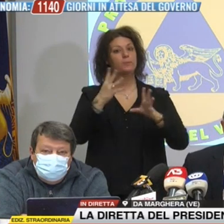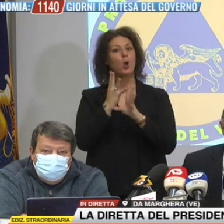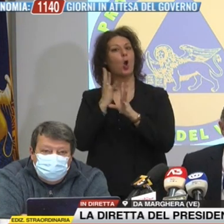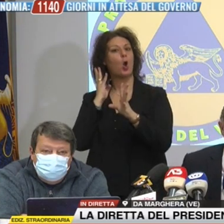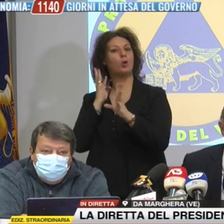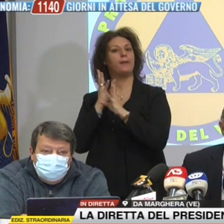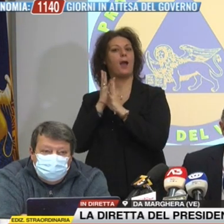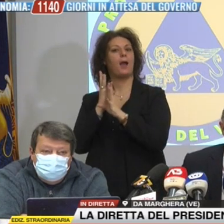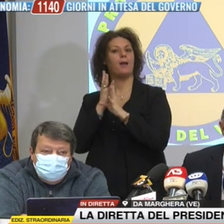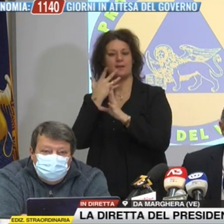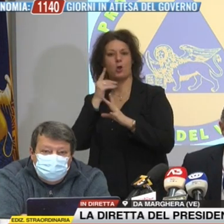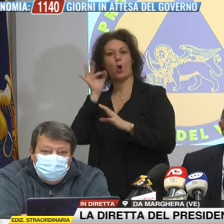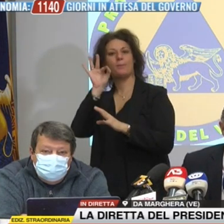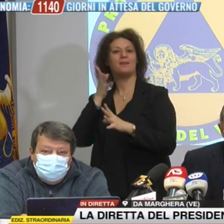problema.